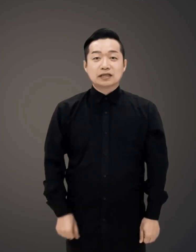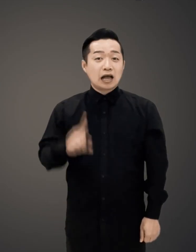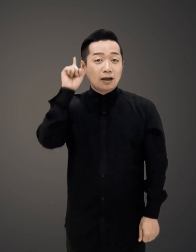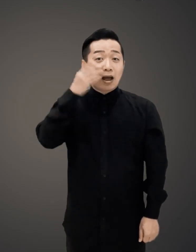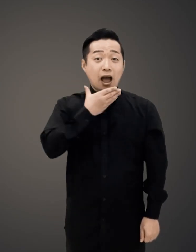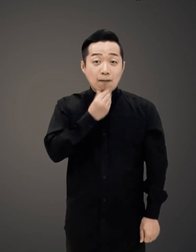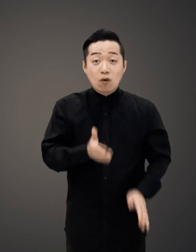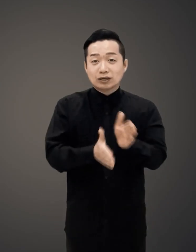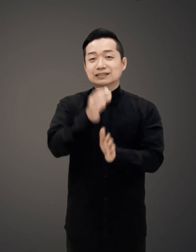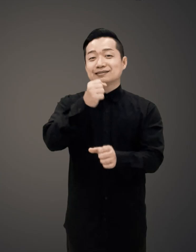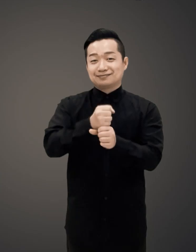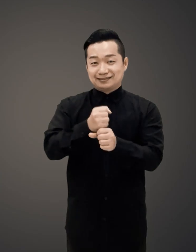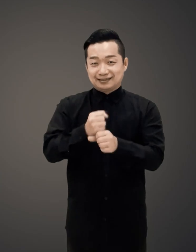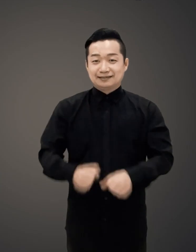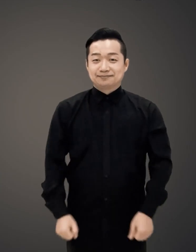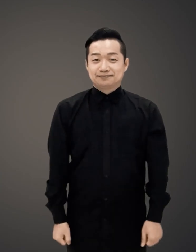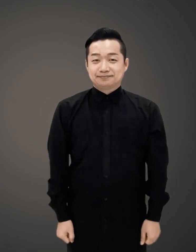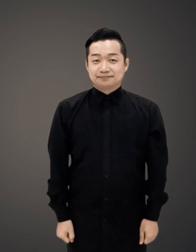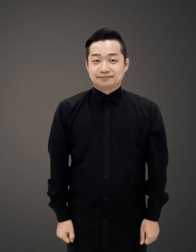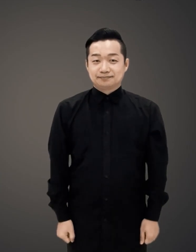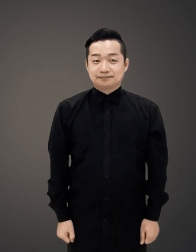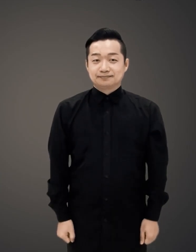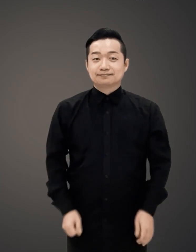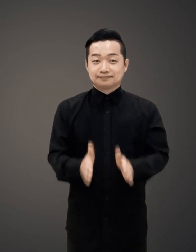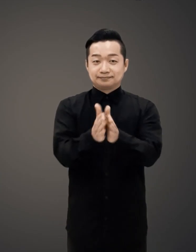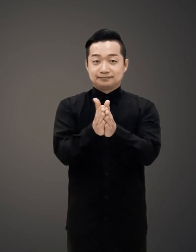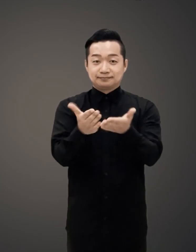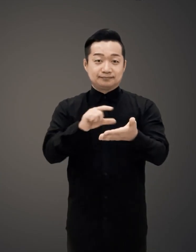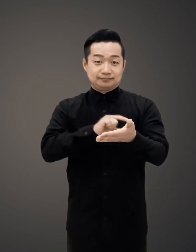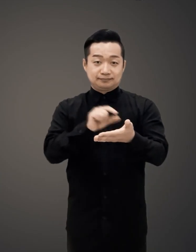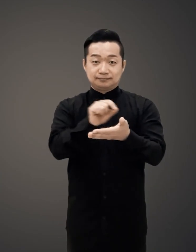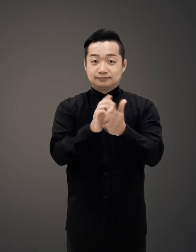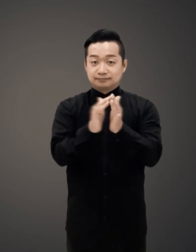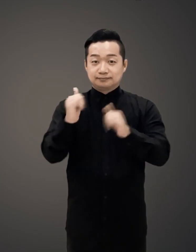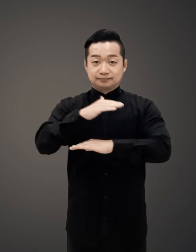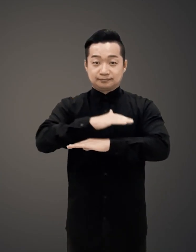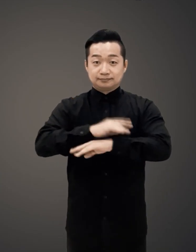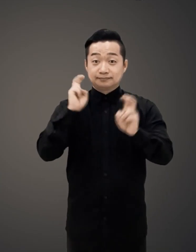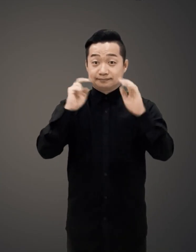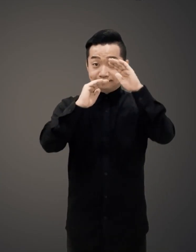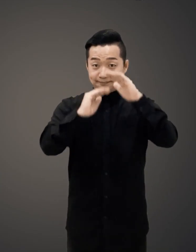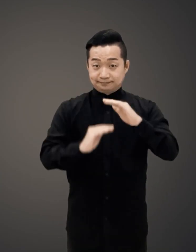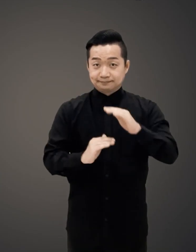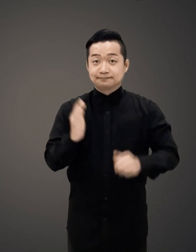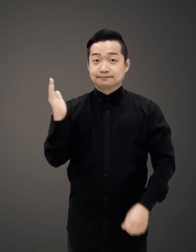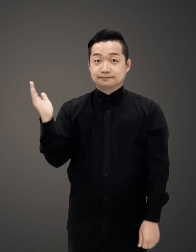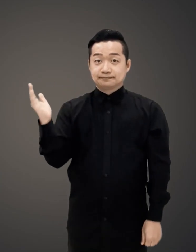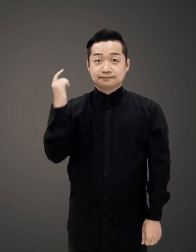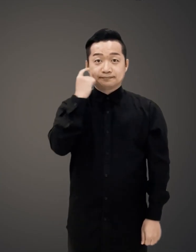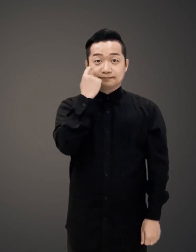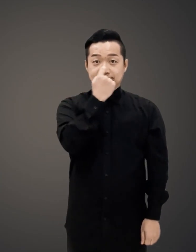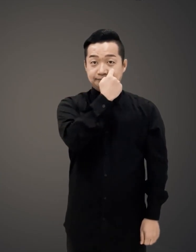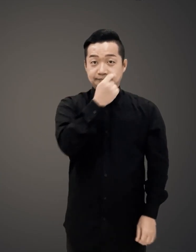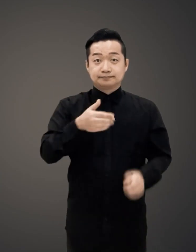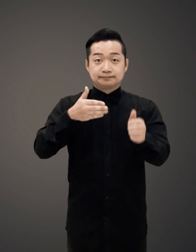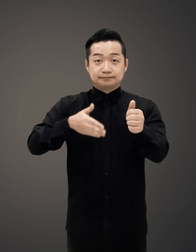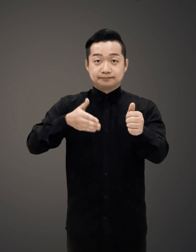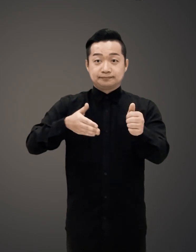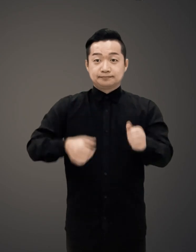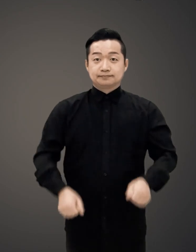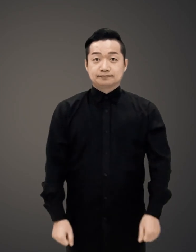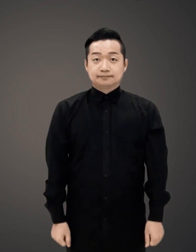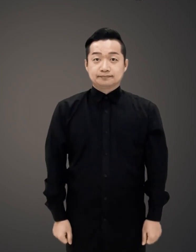내일이 행복해지는 도시 만들기. 도서명 도시는 만남과 시간으로 태어난다. 저자